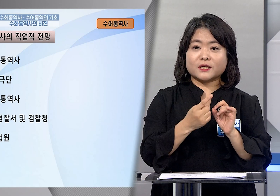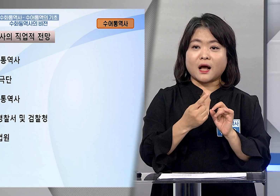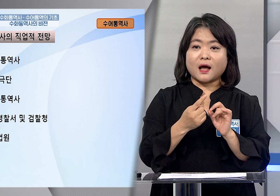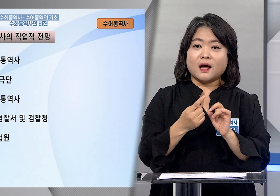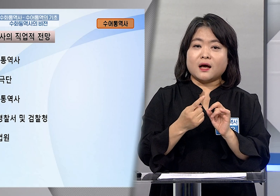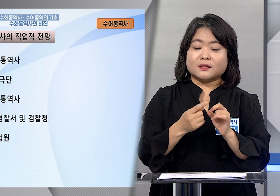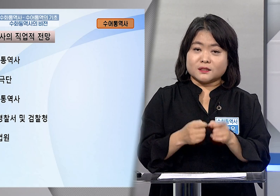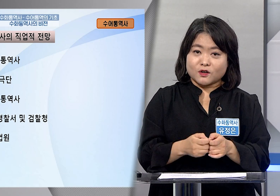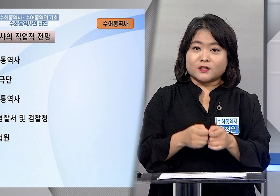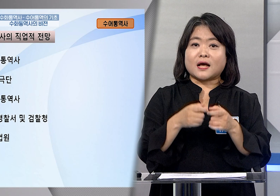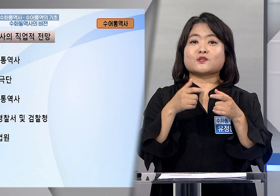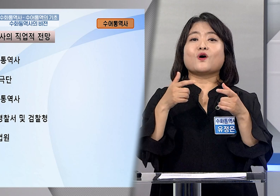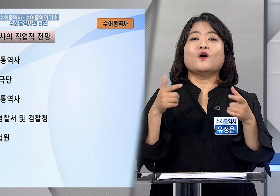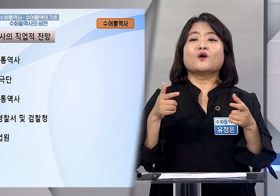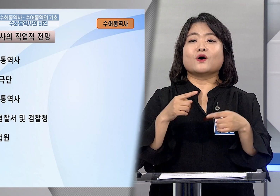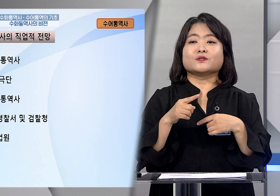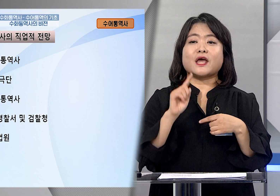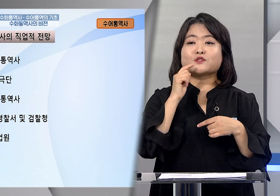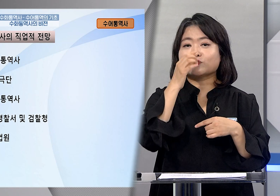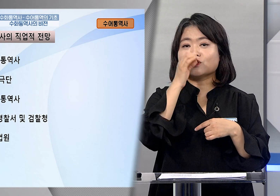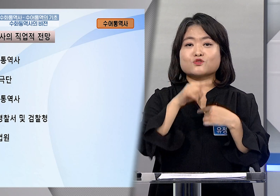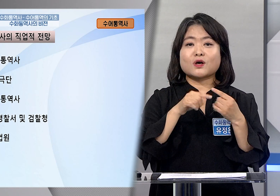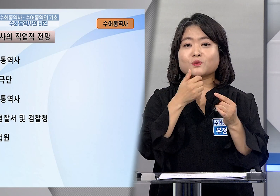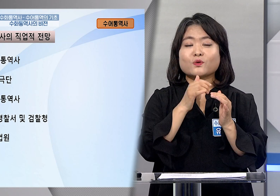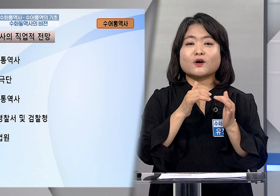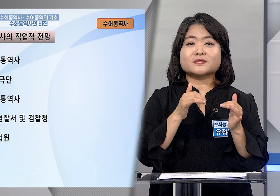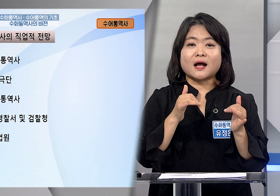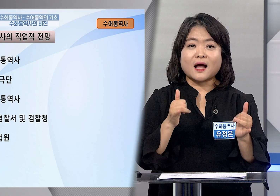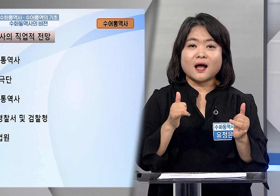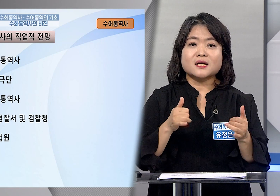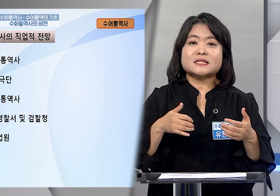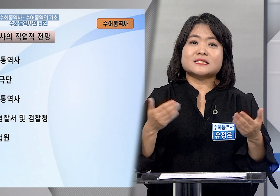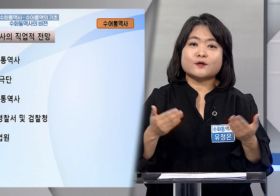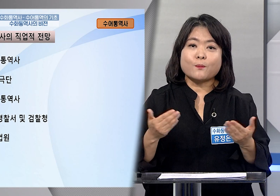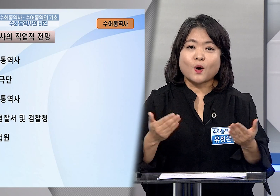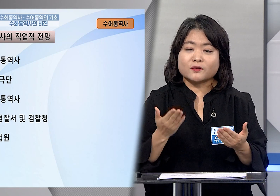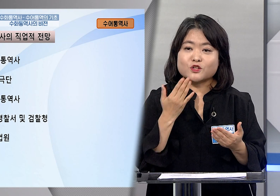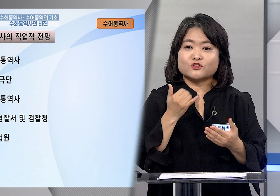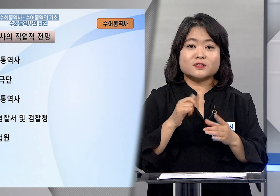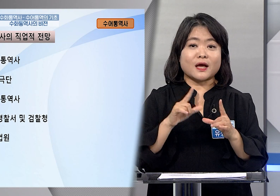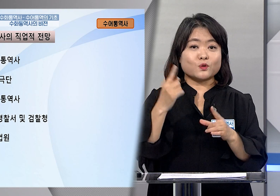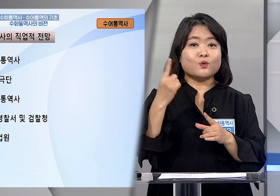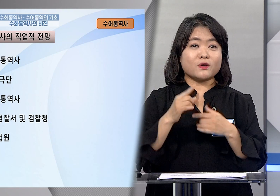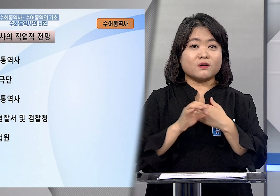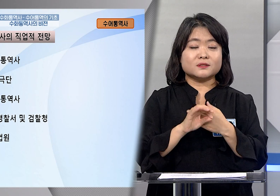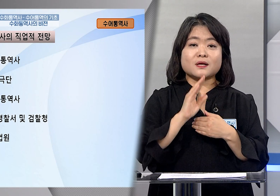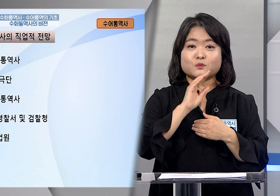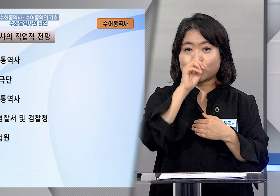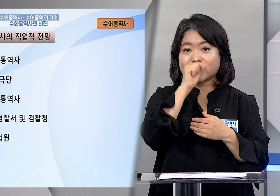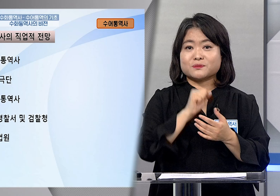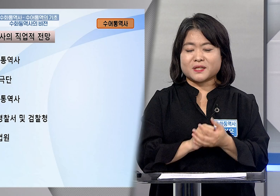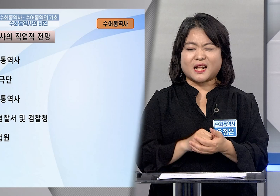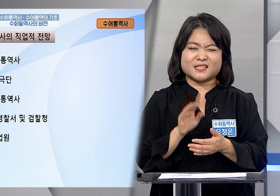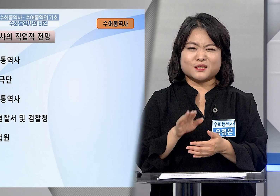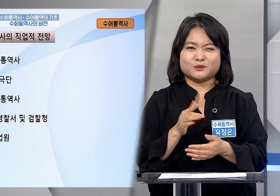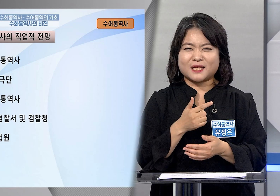분위기가 일어나서 예술 수화 통역사가 직업화될 수 있는 날이 오면 참 좋겠습니다. 지금은